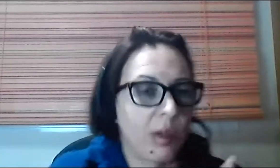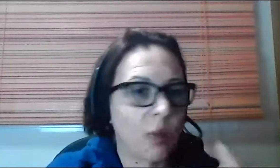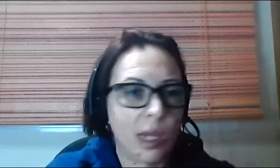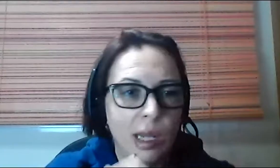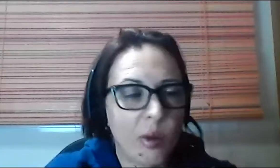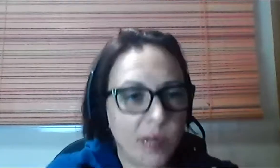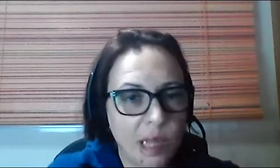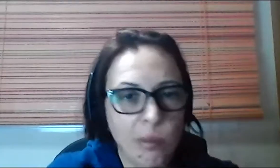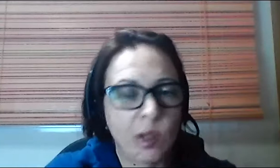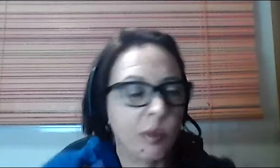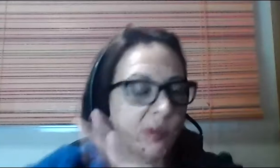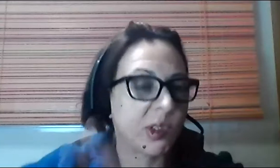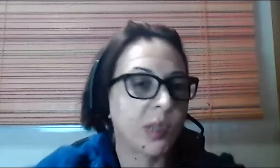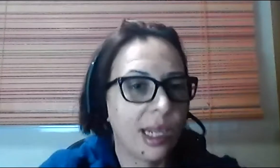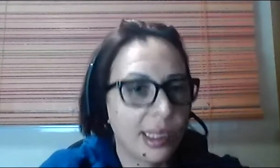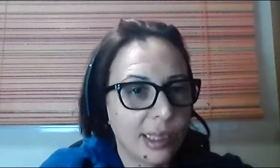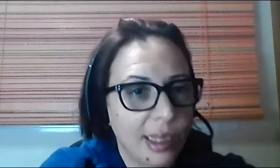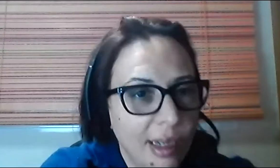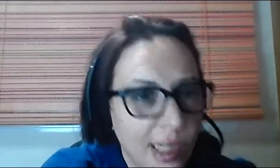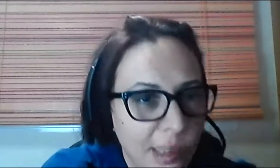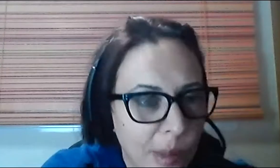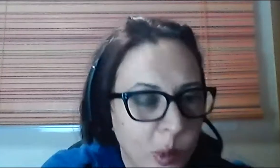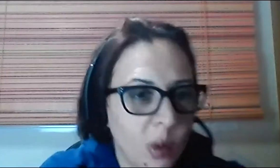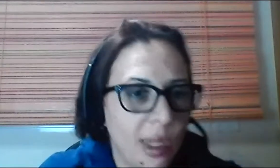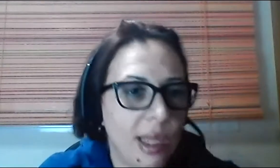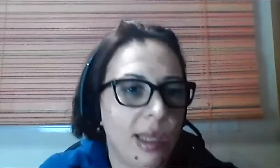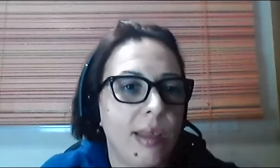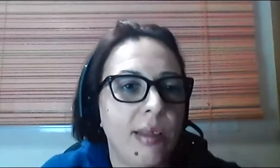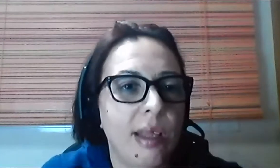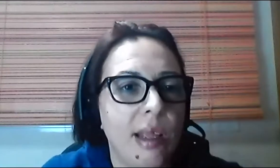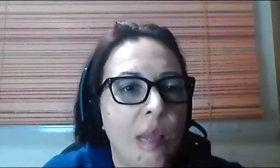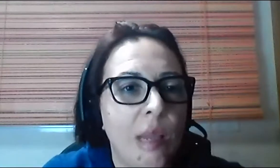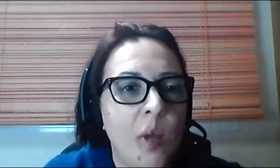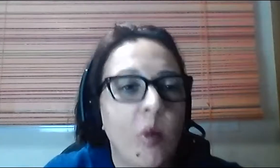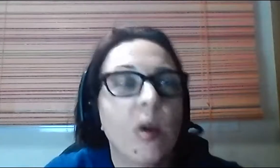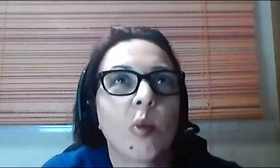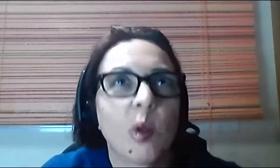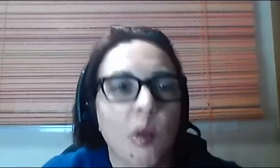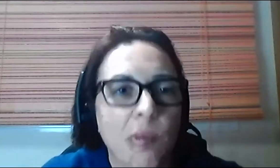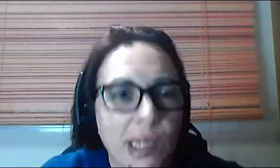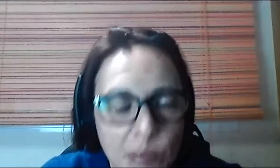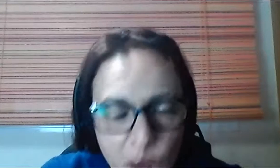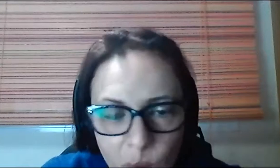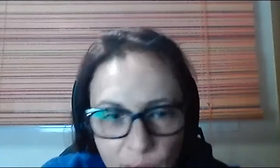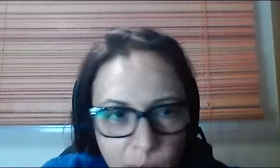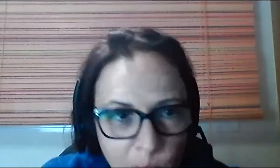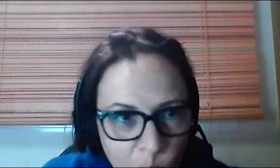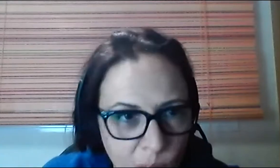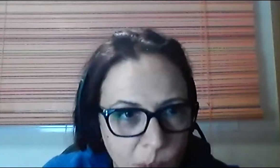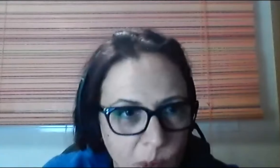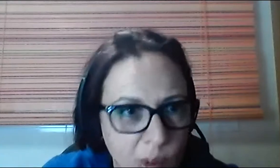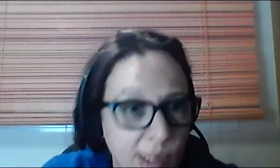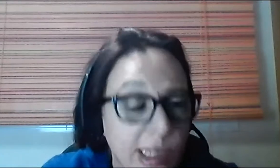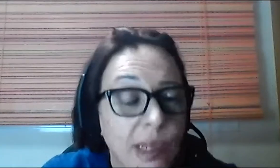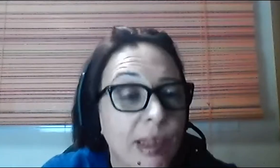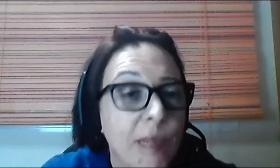intermediación laboral, hay una oferta de empleo y el profesional las lleva mucho de la mano. Cuando aplicas la metodología de empleo con